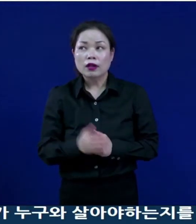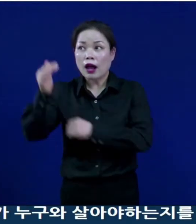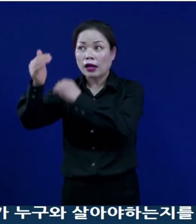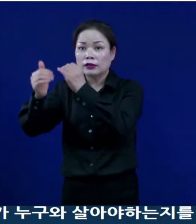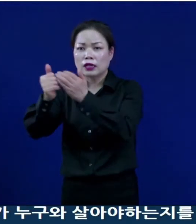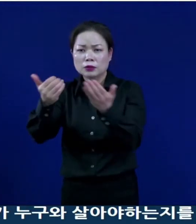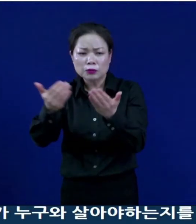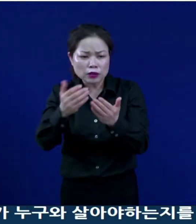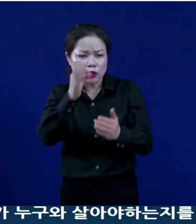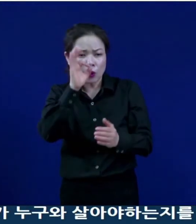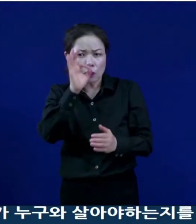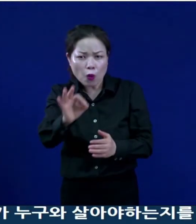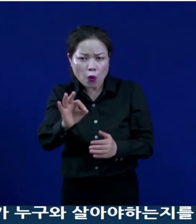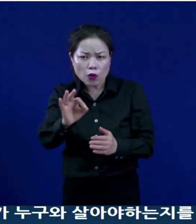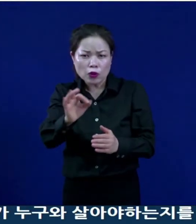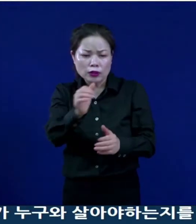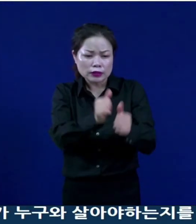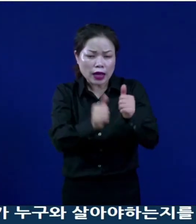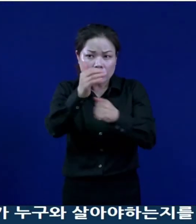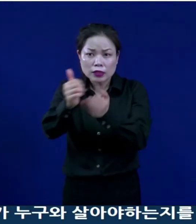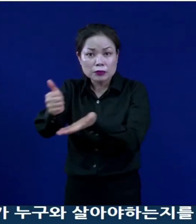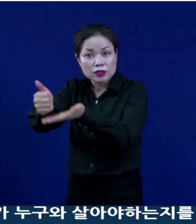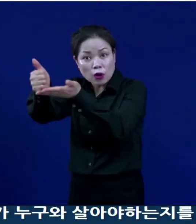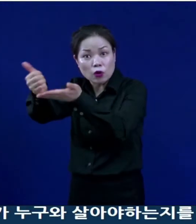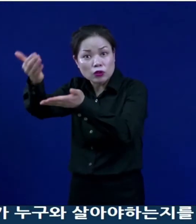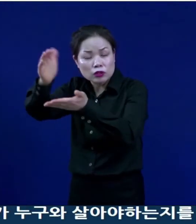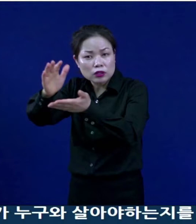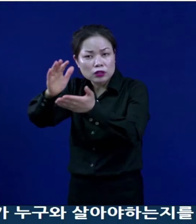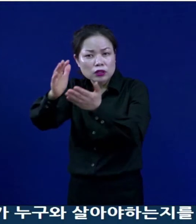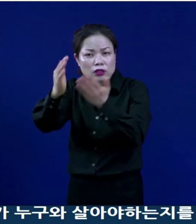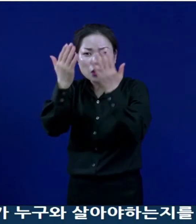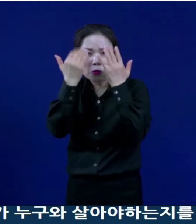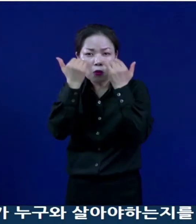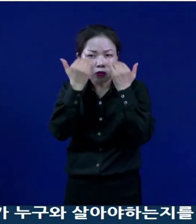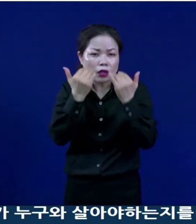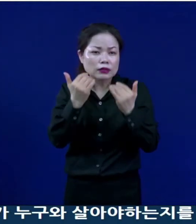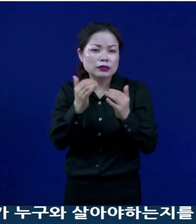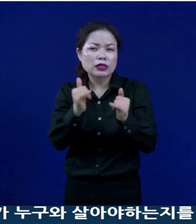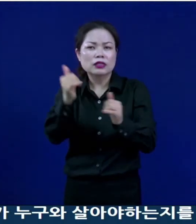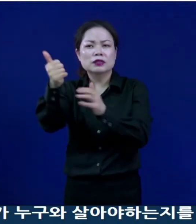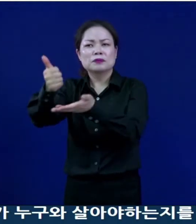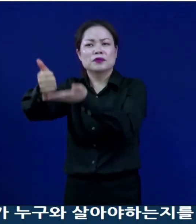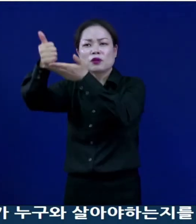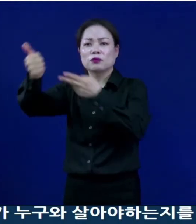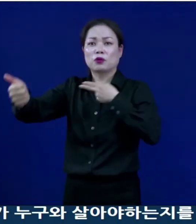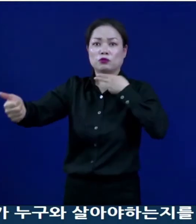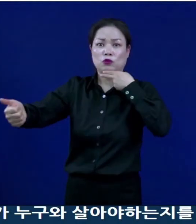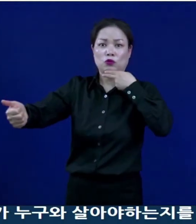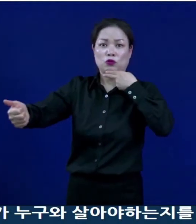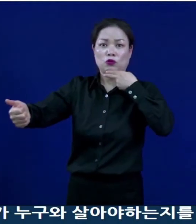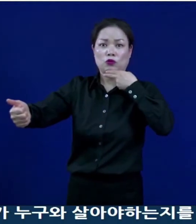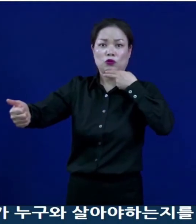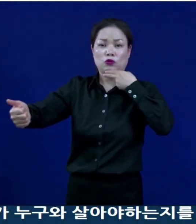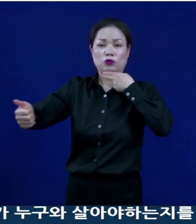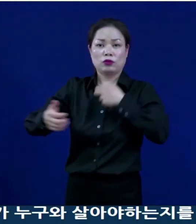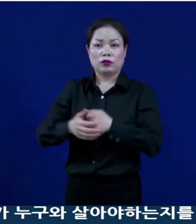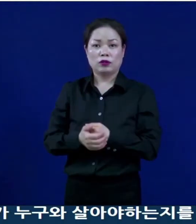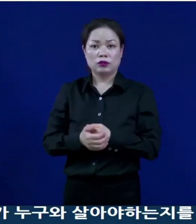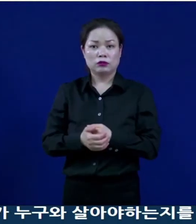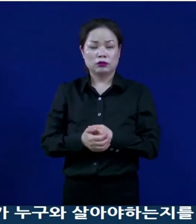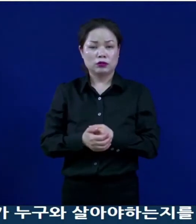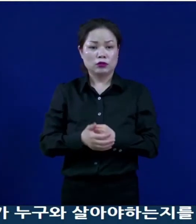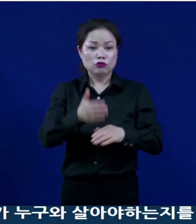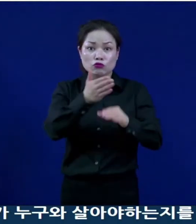하나님의 역사를 본 세대들은 하나님을 섬겼는데 보지 못한 자들은 섬기지 않았다는 것입니다. 그러면